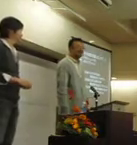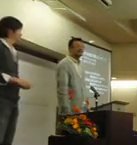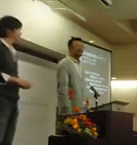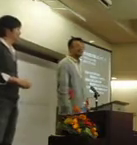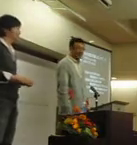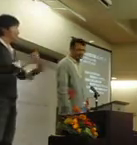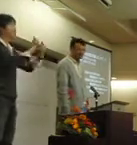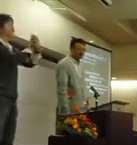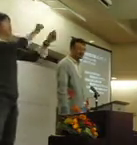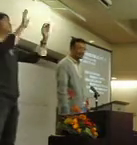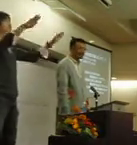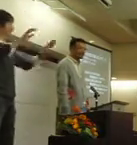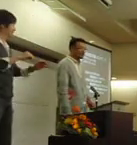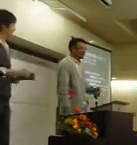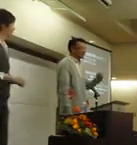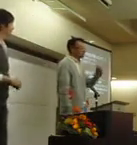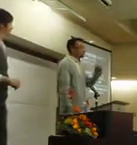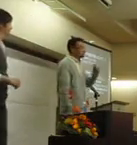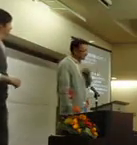救われた